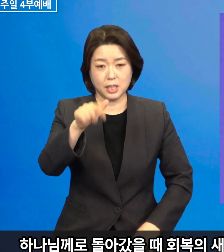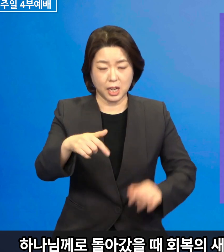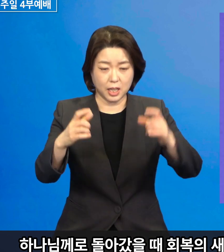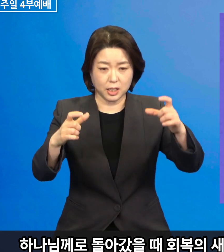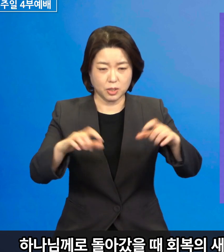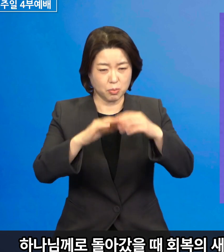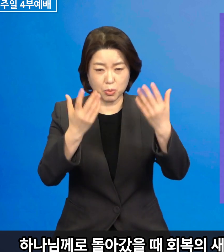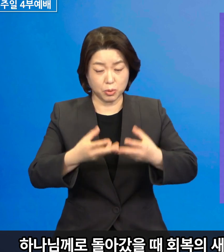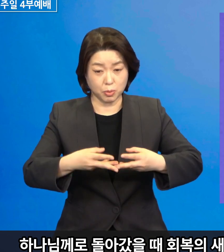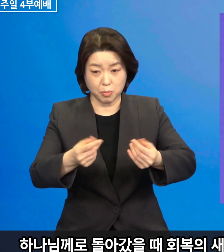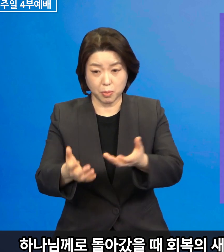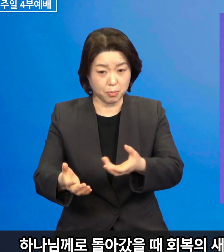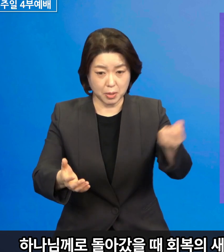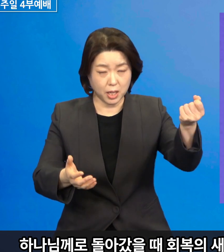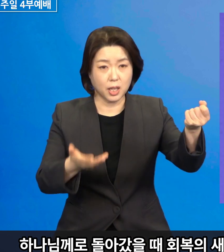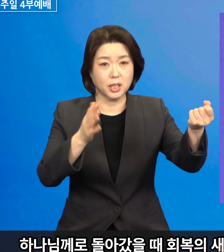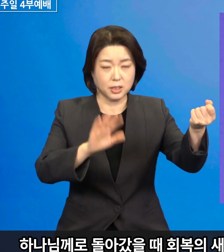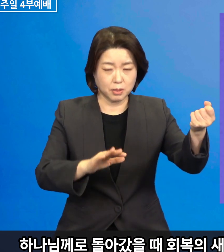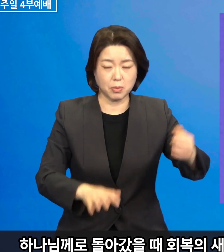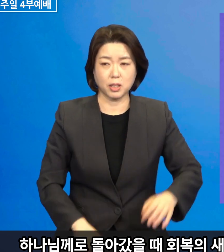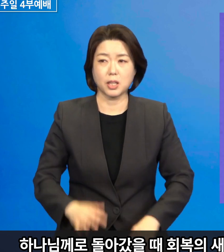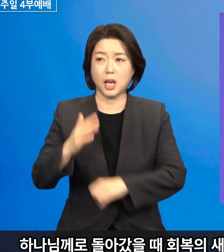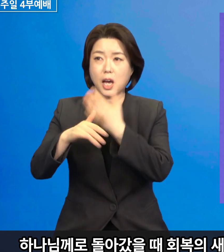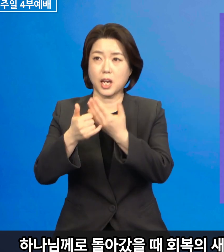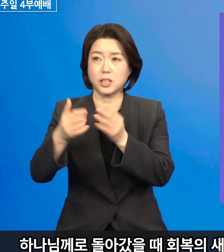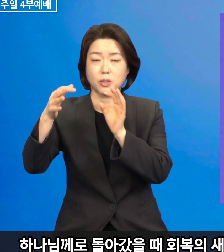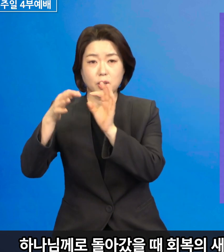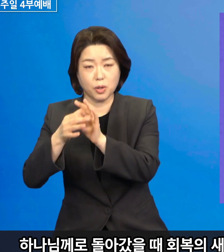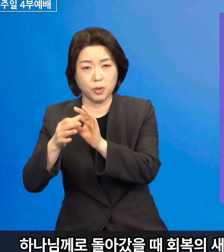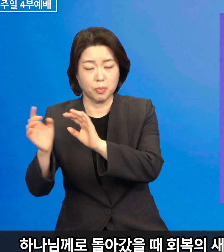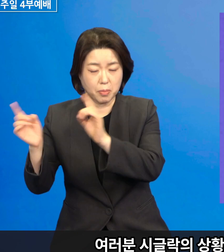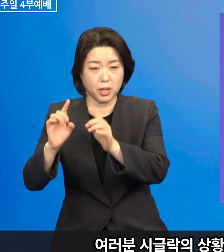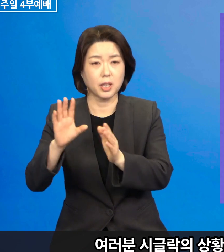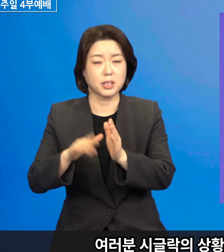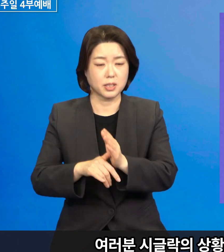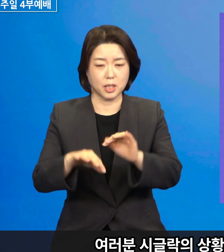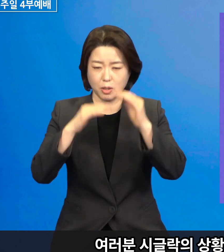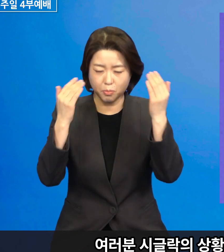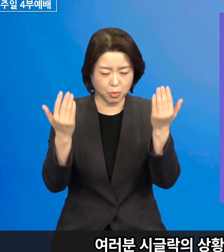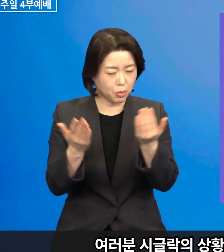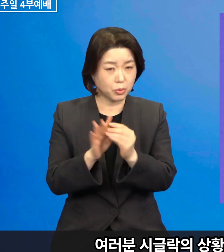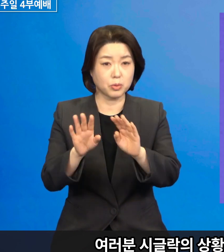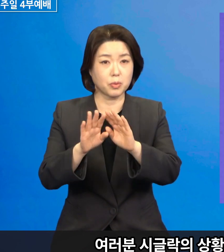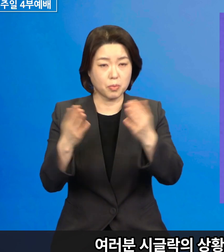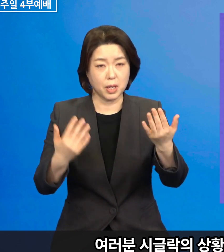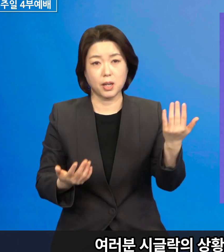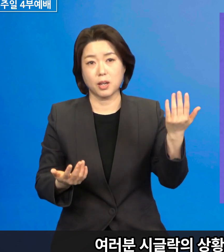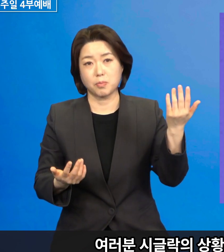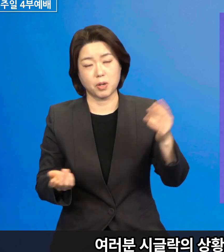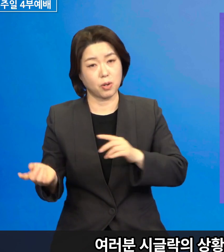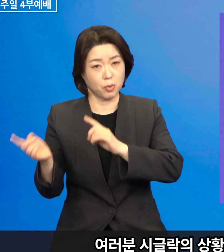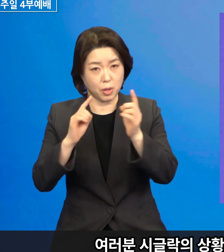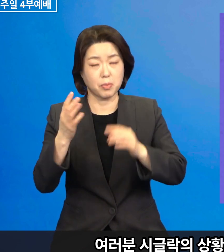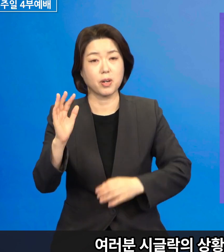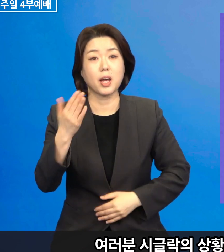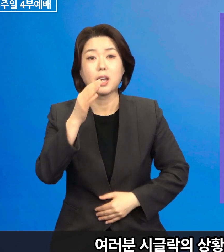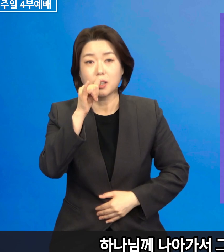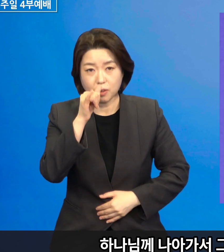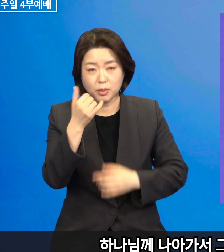하나님께로 돌아갔을 때 회복의 새벽은 열렸고 모든 것을 되찾은 것처럼 여러분 시글락의 상황을 당한 분들이